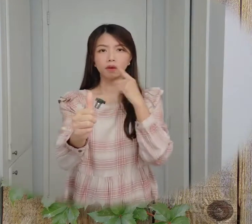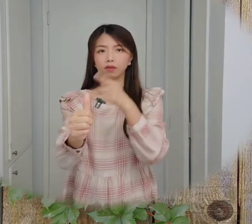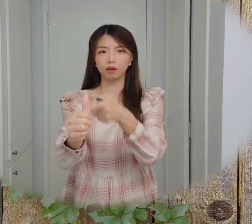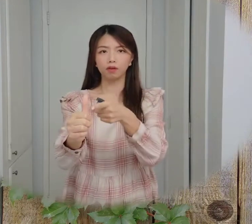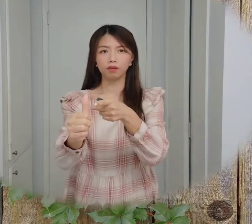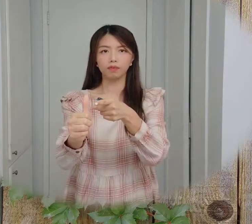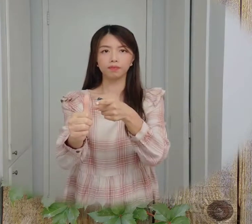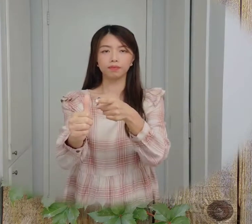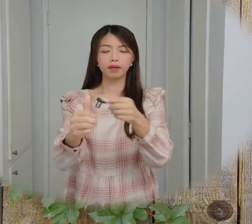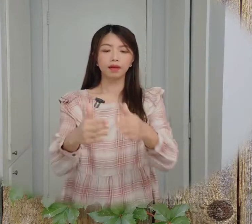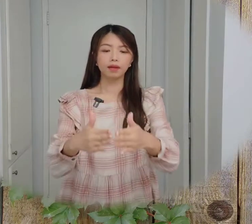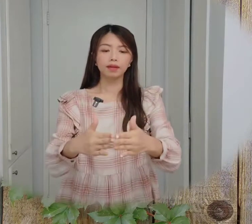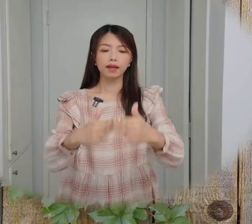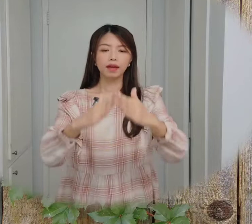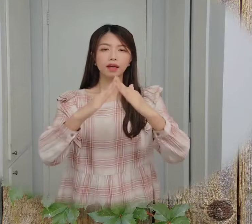거예요. 명령.